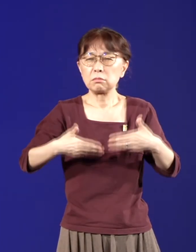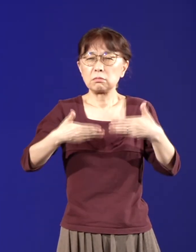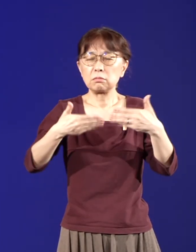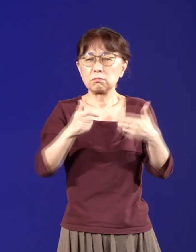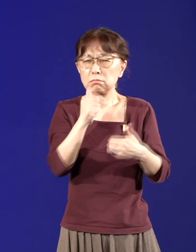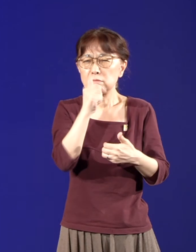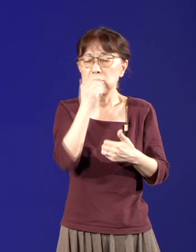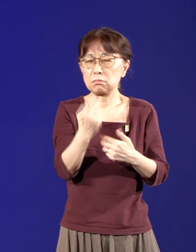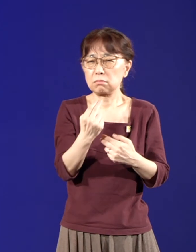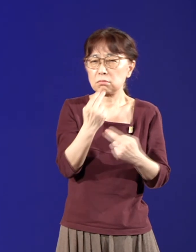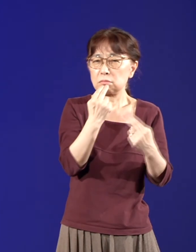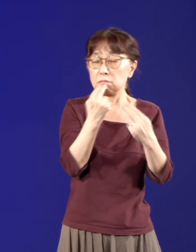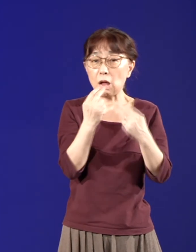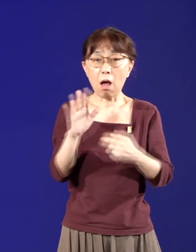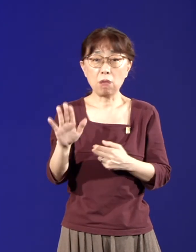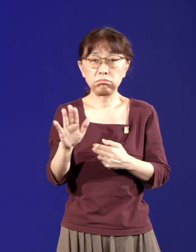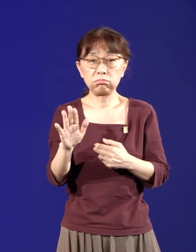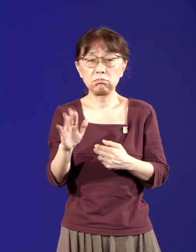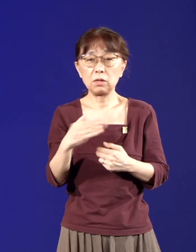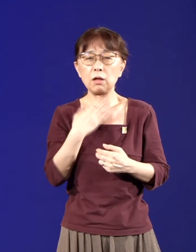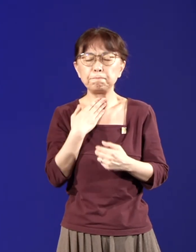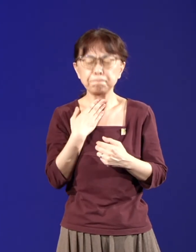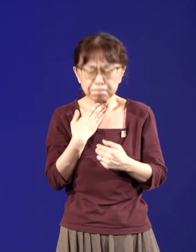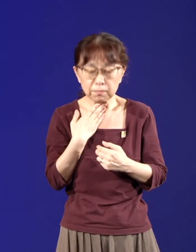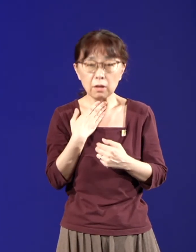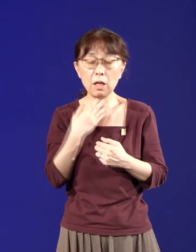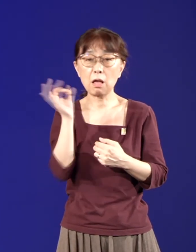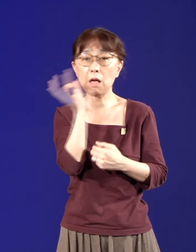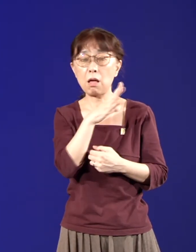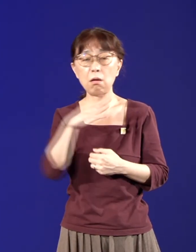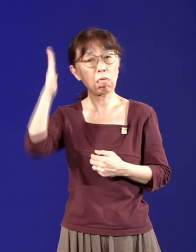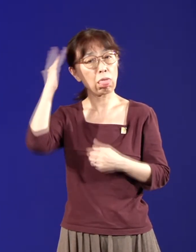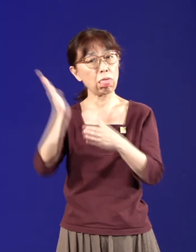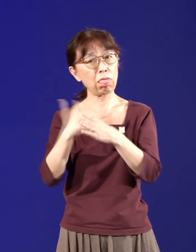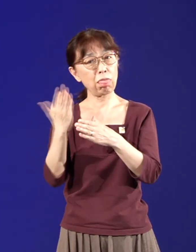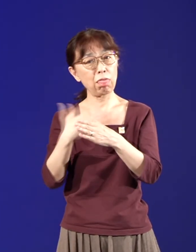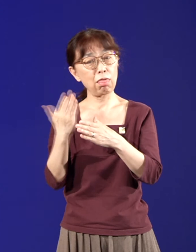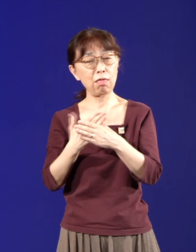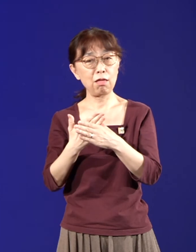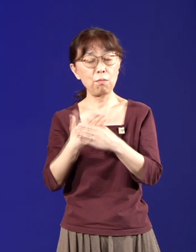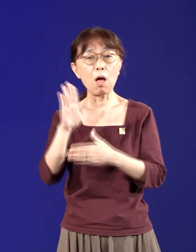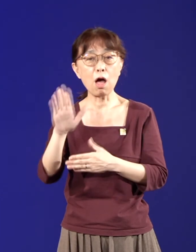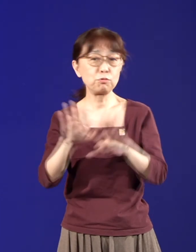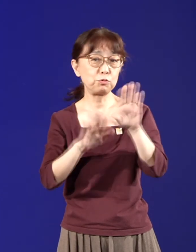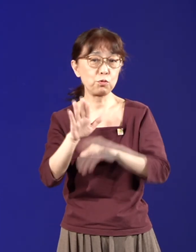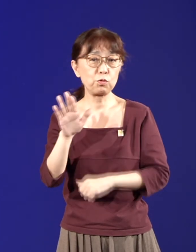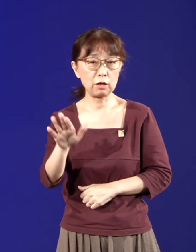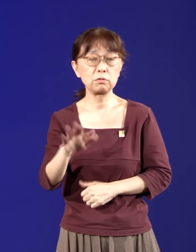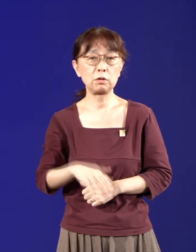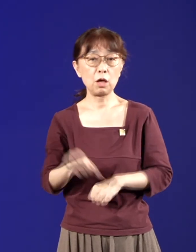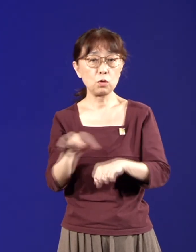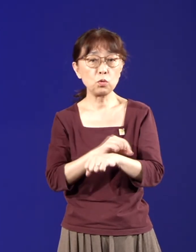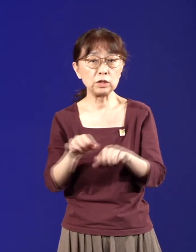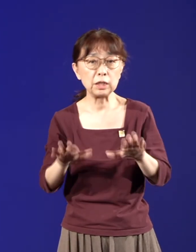し、喉の渇きということにも気づかないという状況があるようでございます。特に